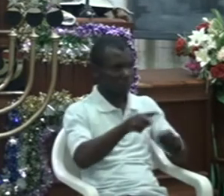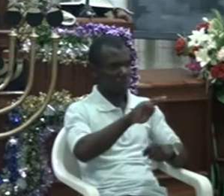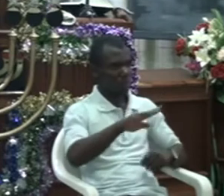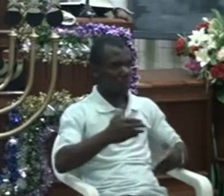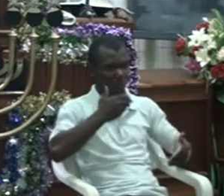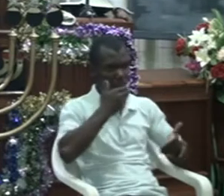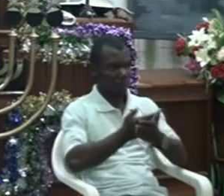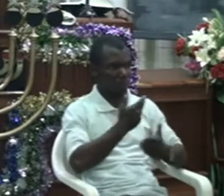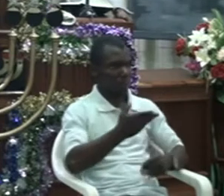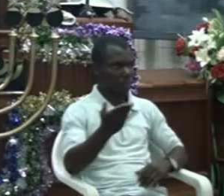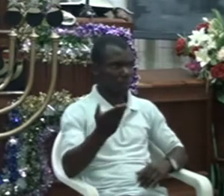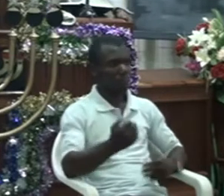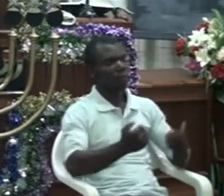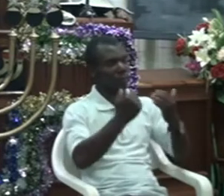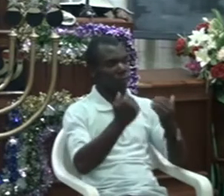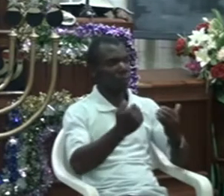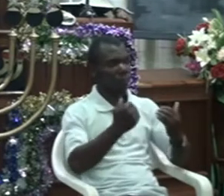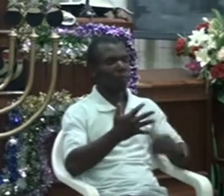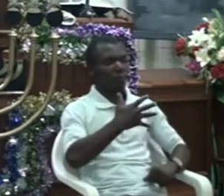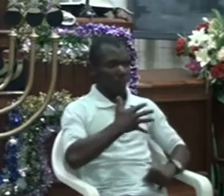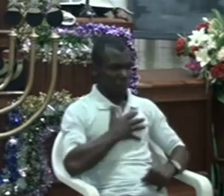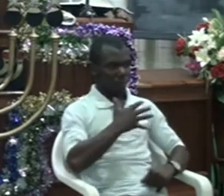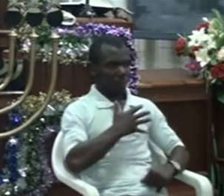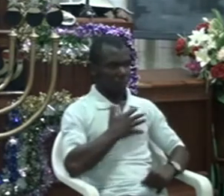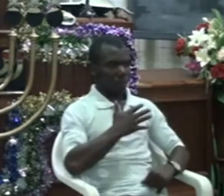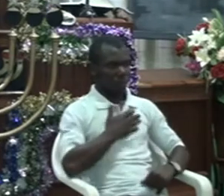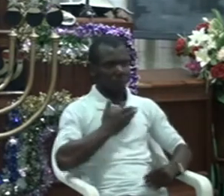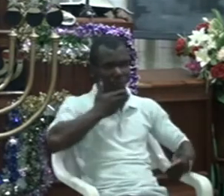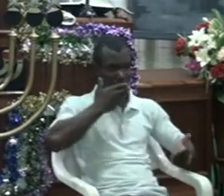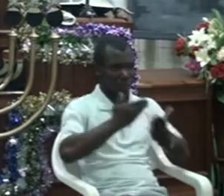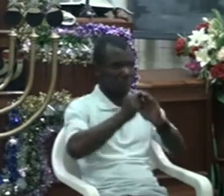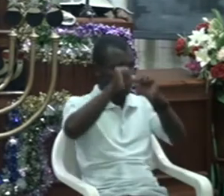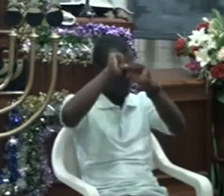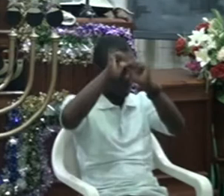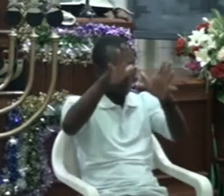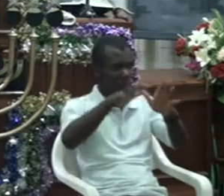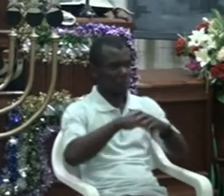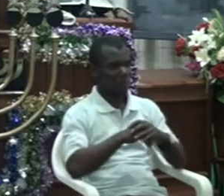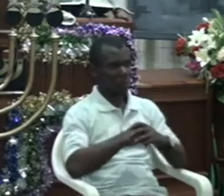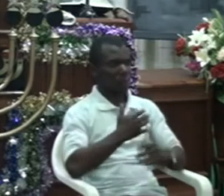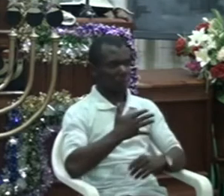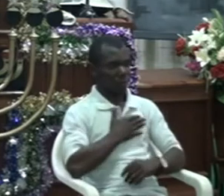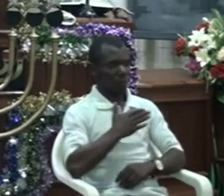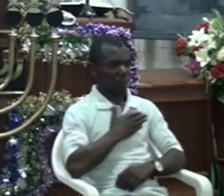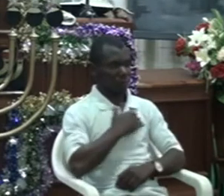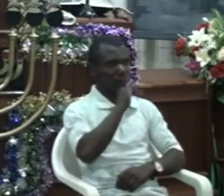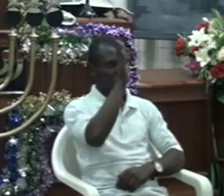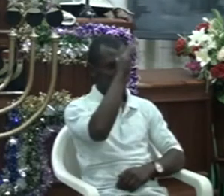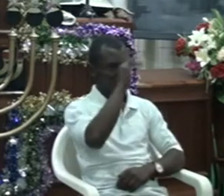choses. Sasa mimi baba mwema. A combien plus forte raison moi les bons parents, les bons pères.